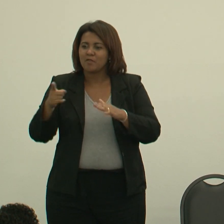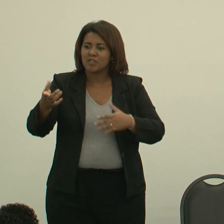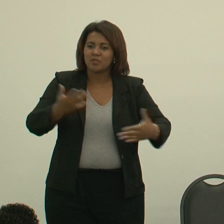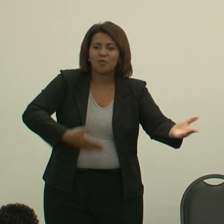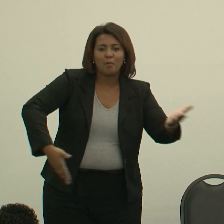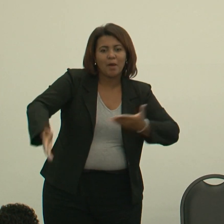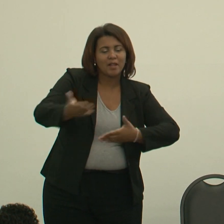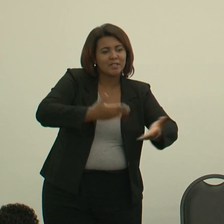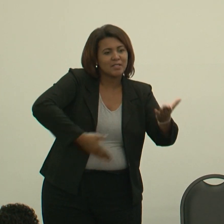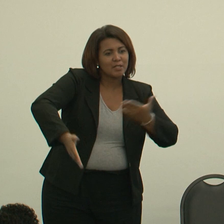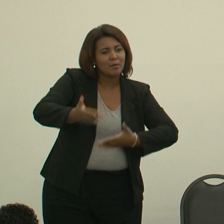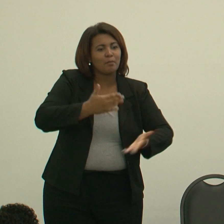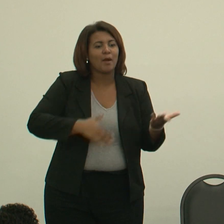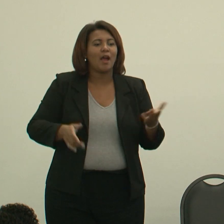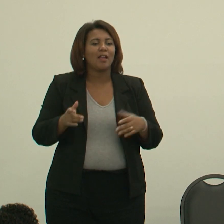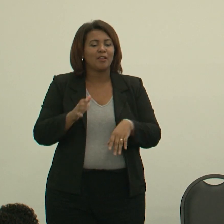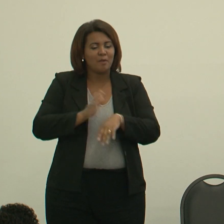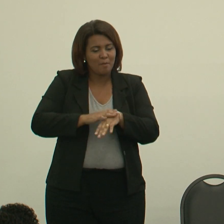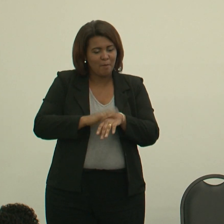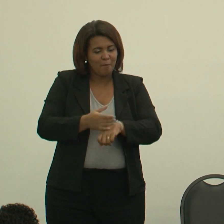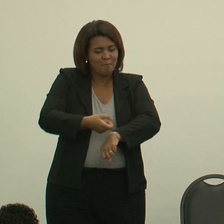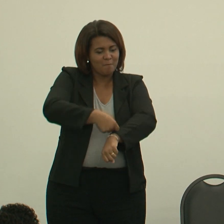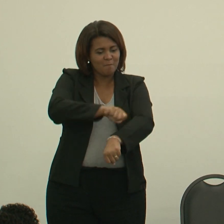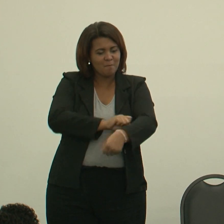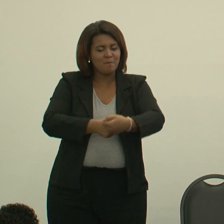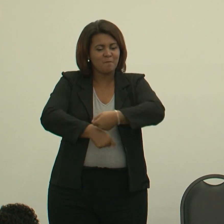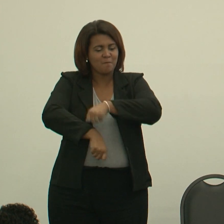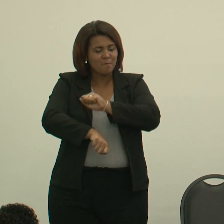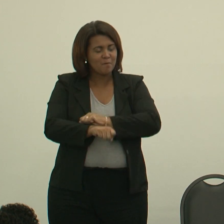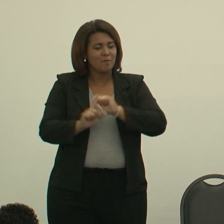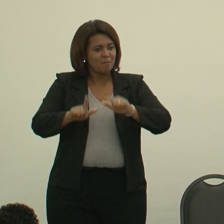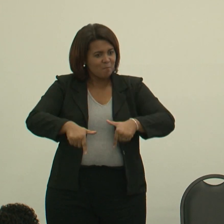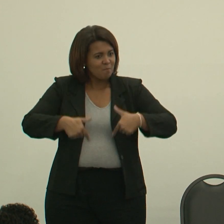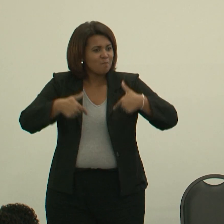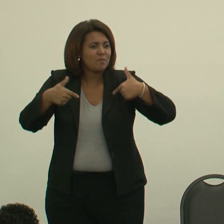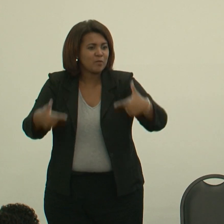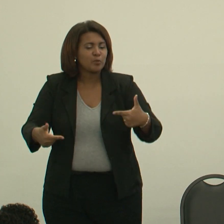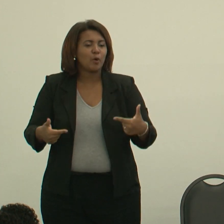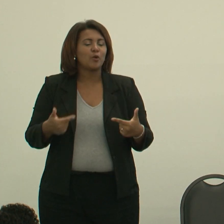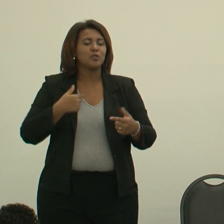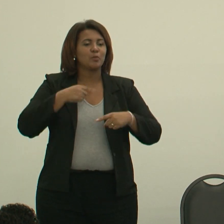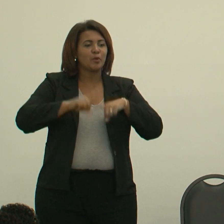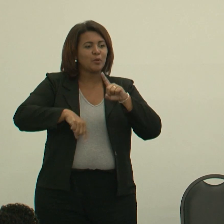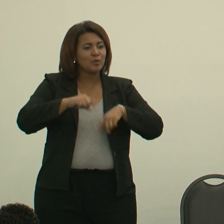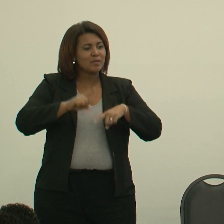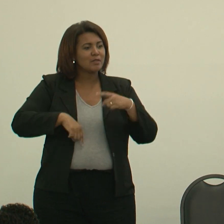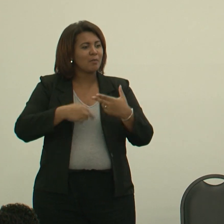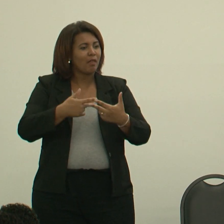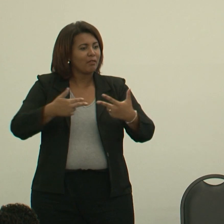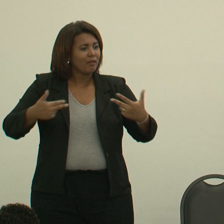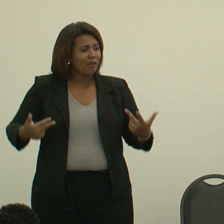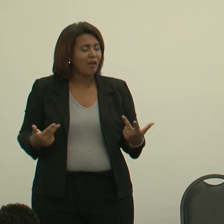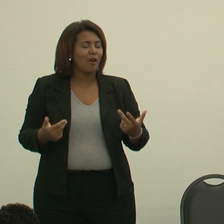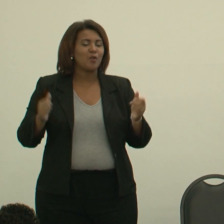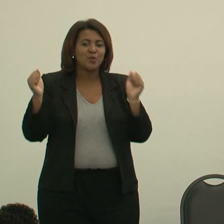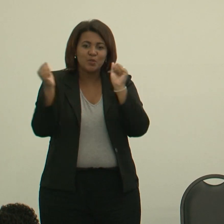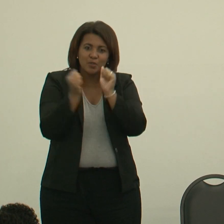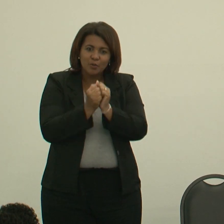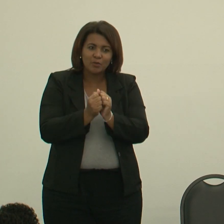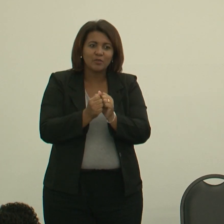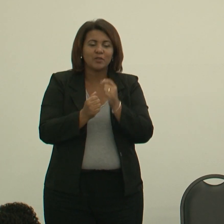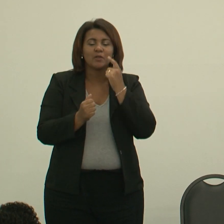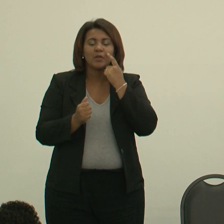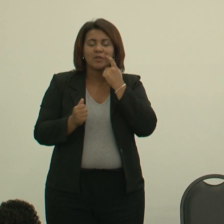vai colocar a mão na massa, a gente vai produzir algum tipo de material juntos, né, e não vai ficar